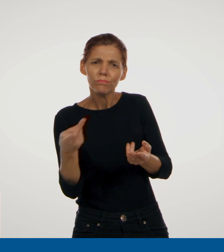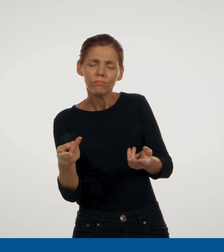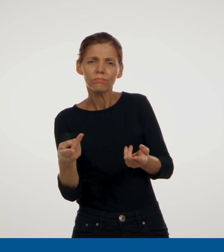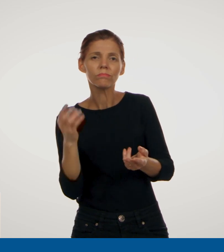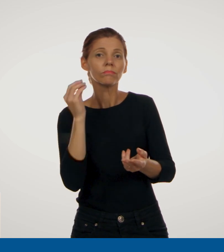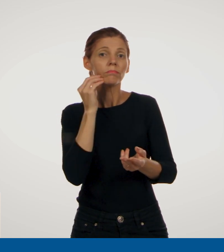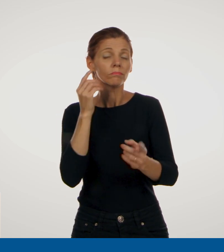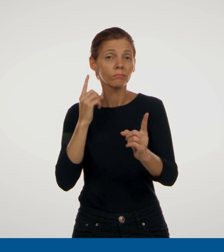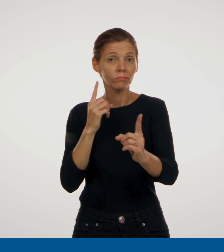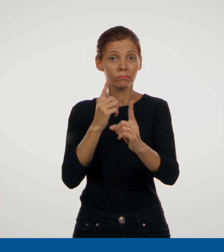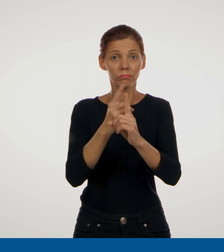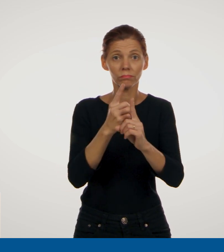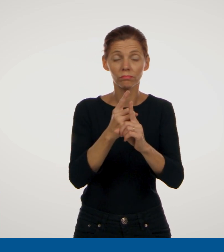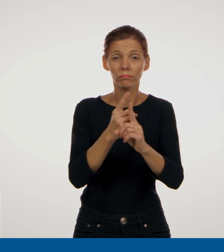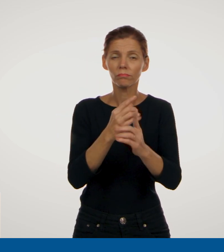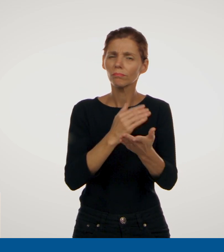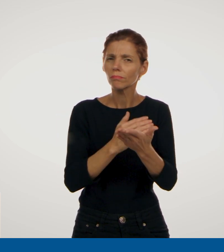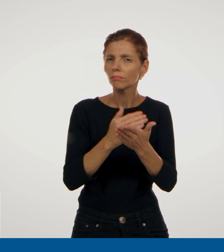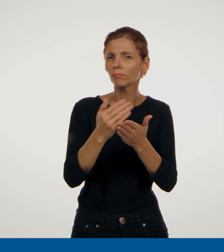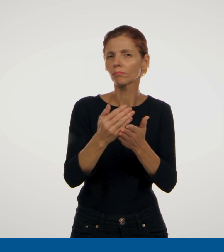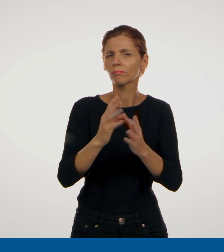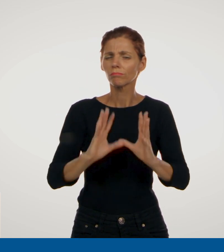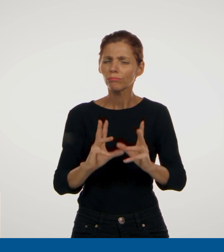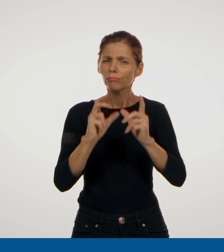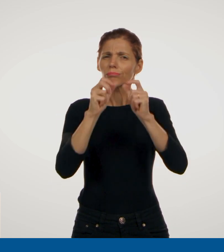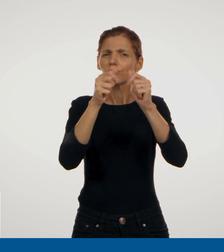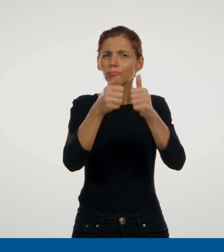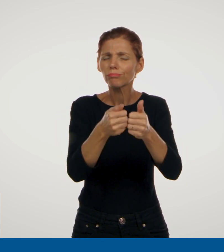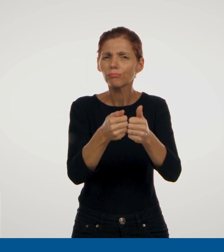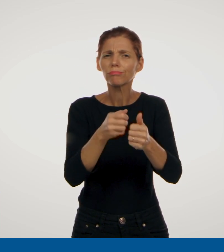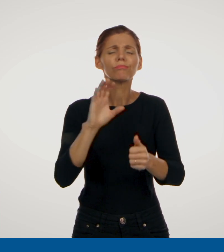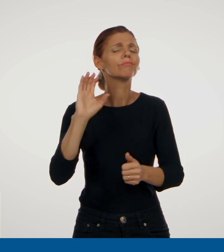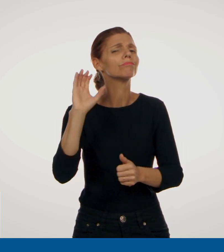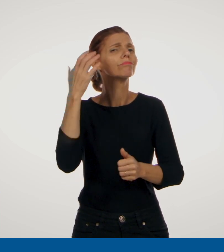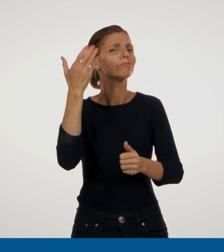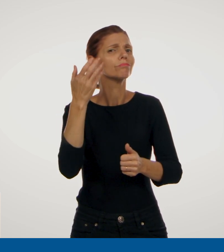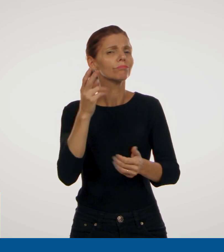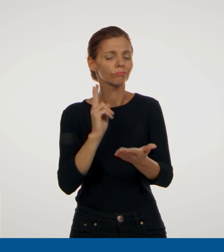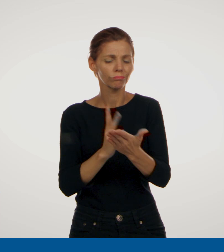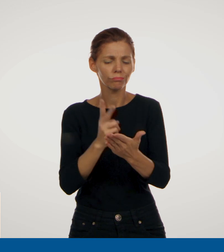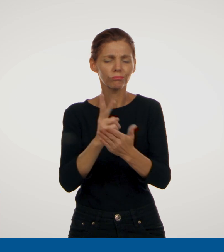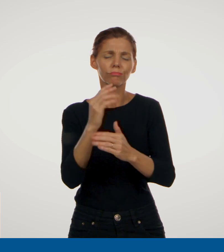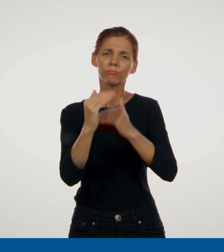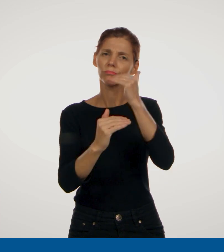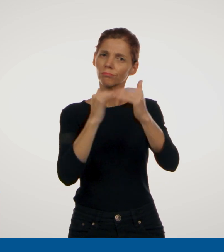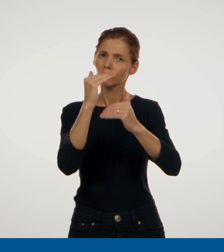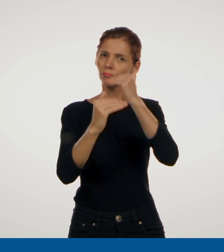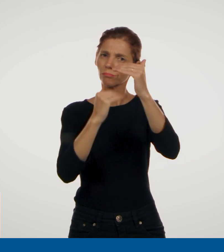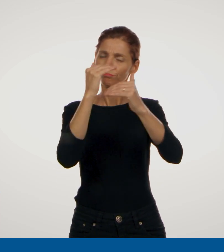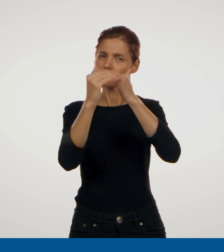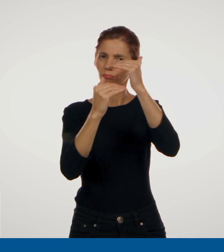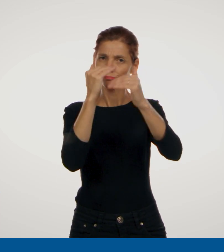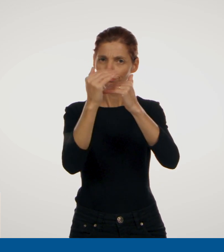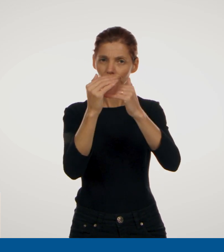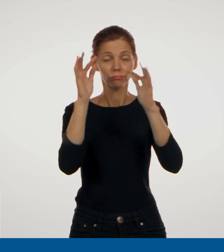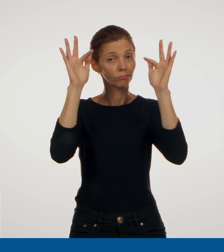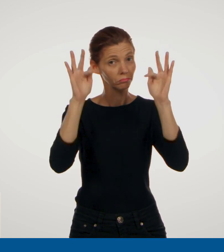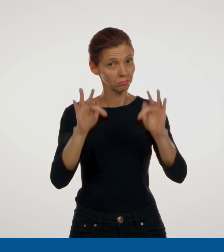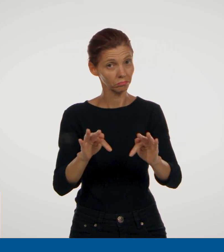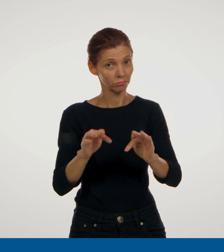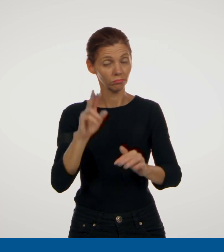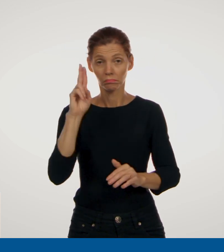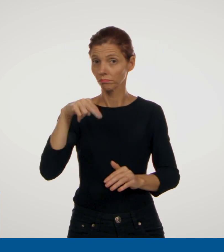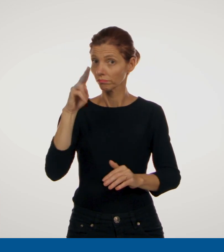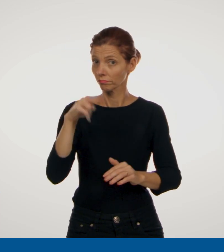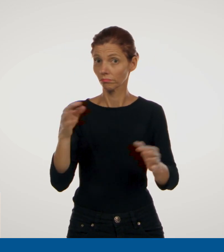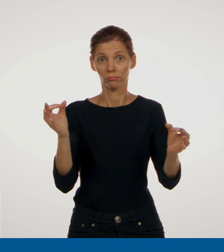conhecimento que tenta encontrar as causas e os princípios gerais e que está em contínuo desenvolvimento, motivo pelo qual seus resultados